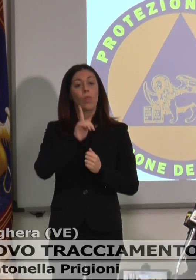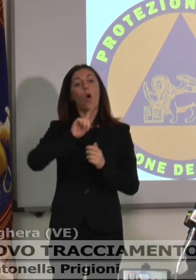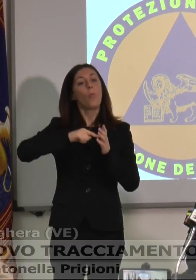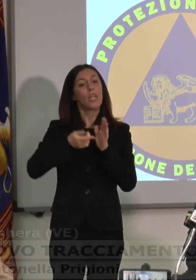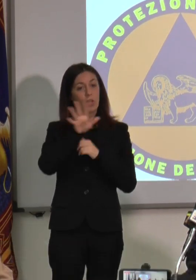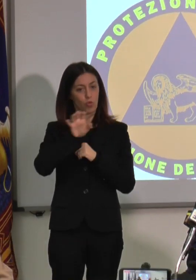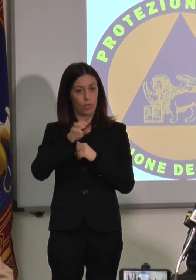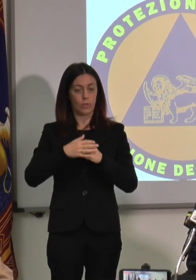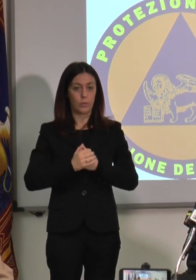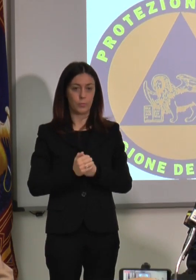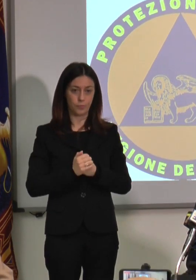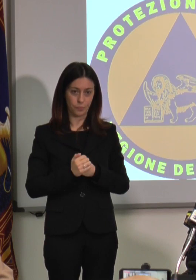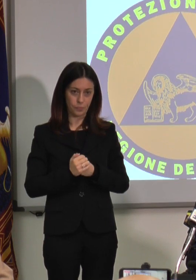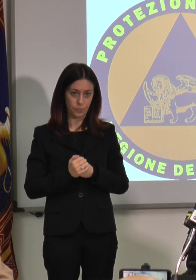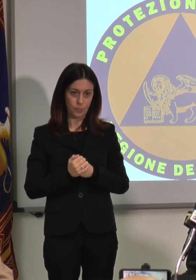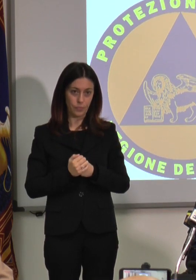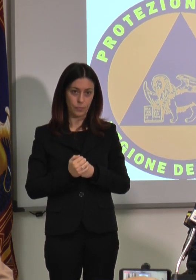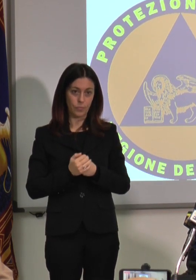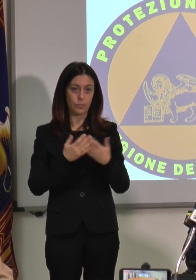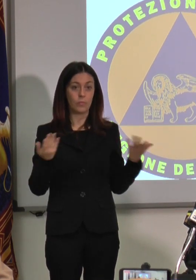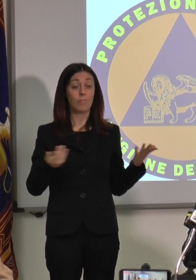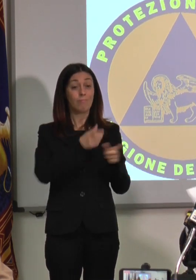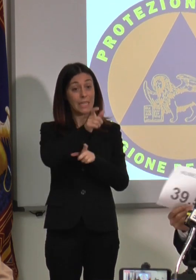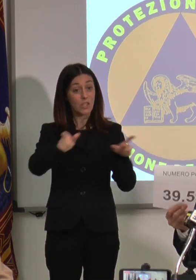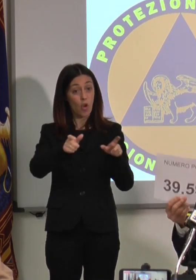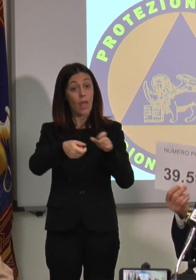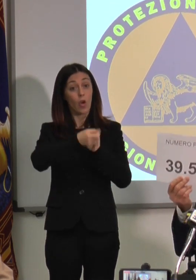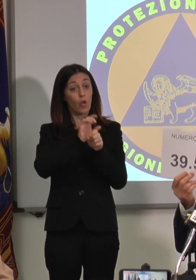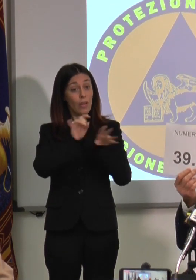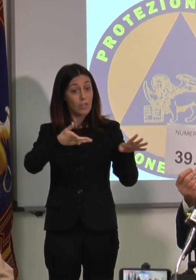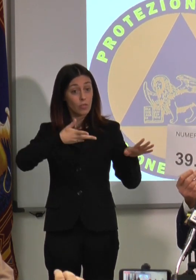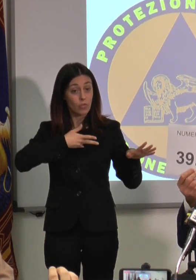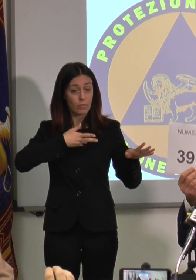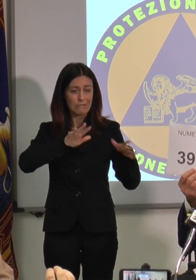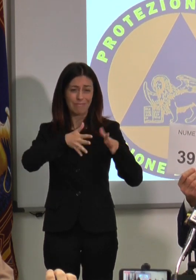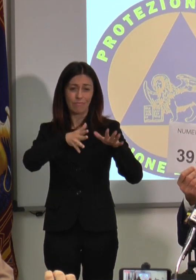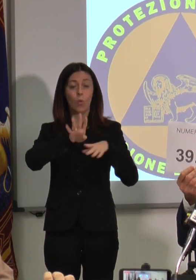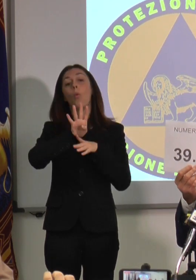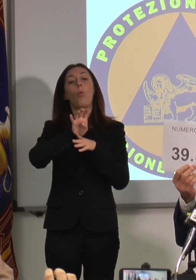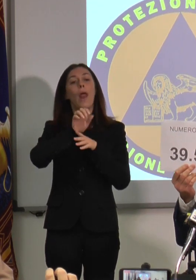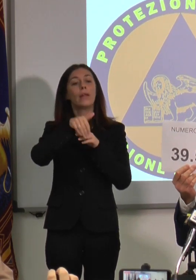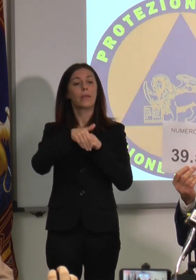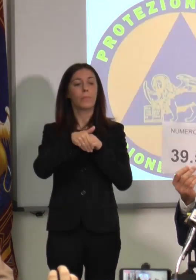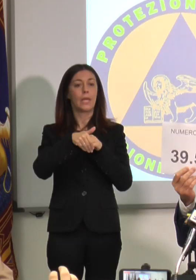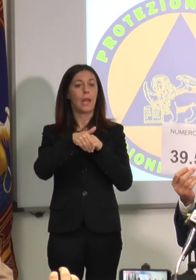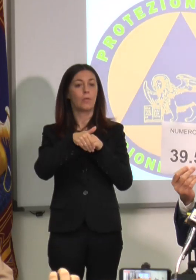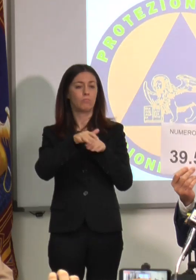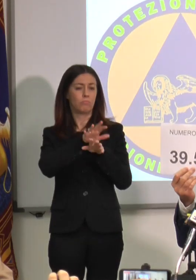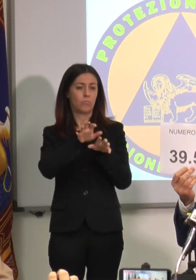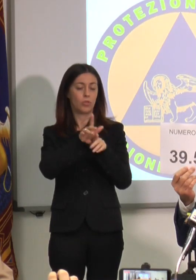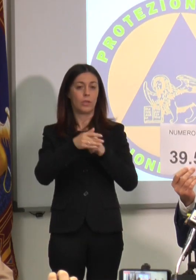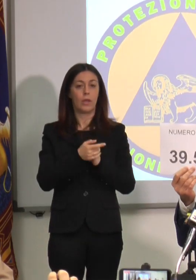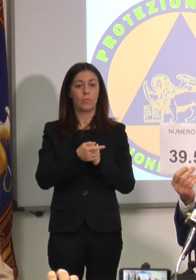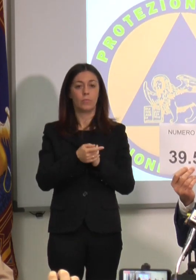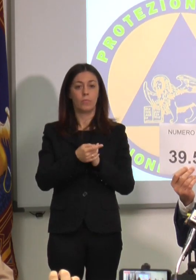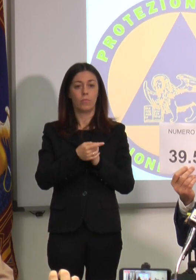quotidiani, che significa un moltiplicatore di tracciamento di minimo 20.000 persone da tamponare. Con l'aumento dei positivi, il sistema del